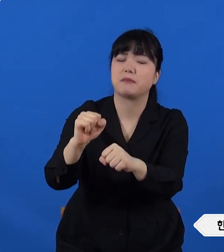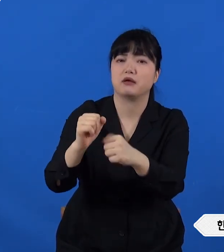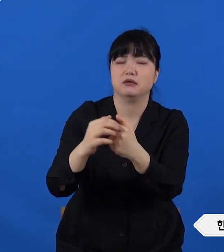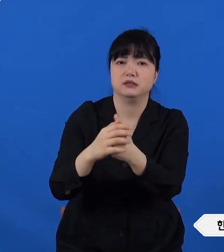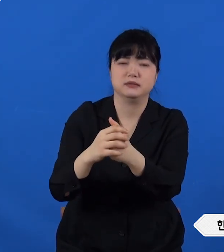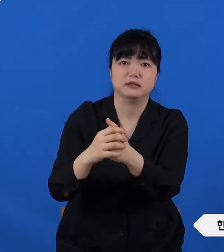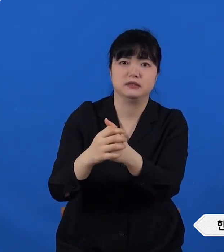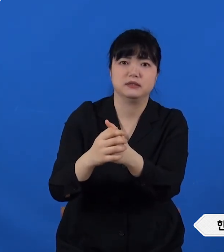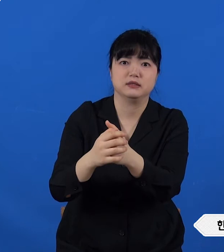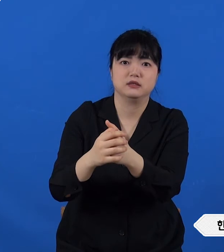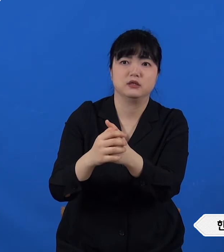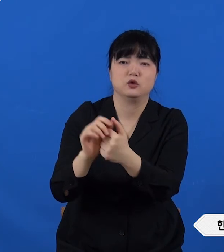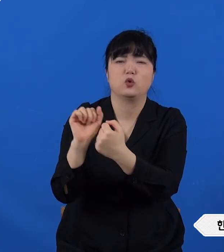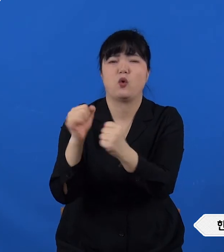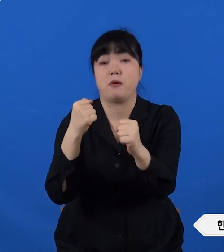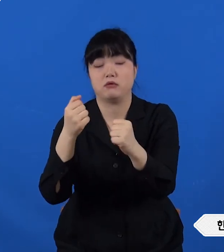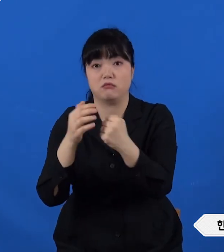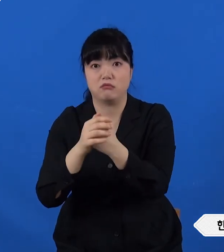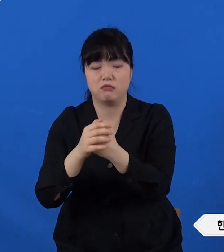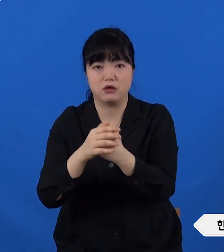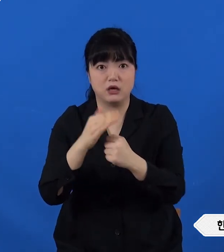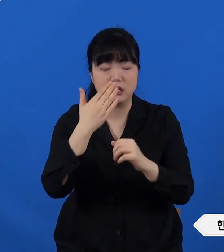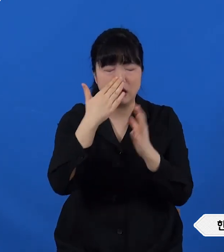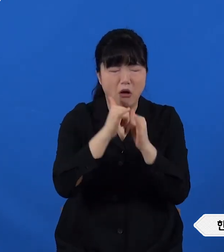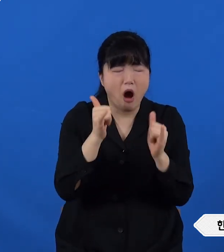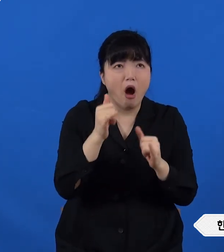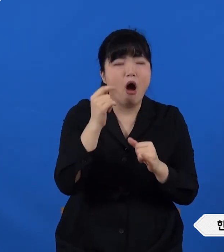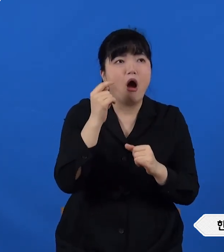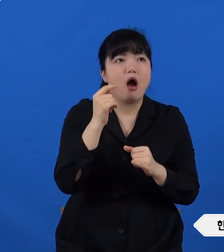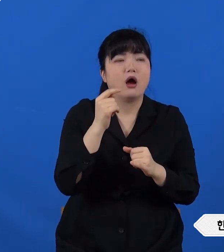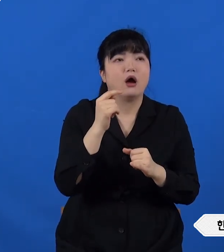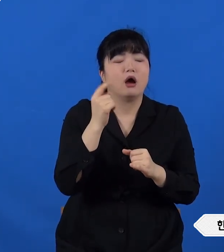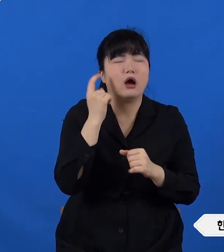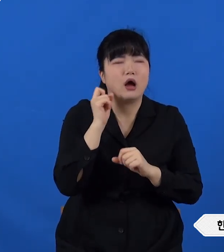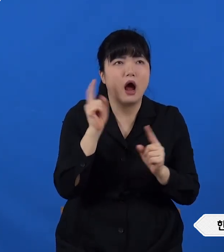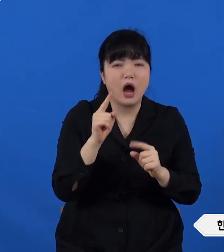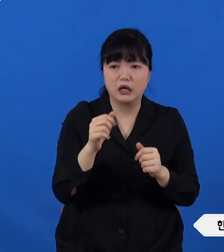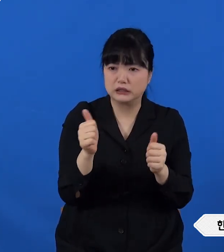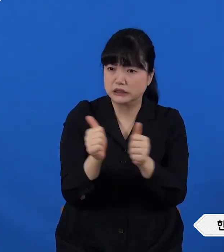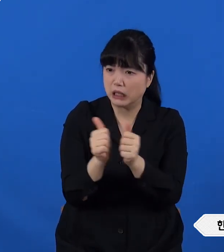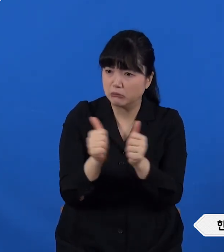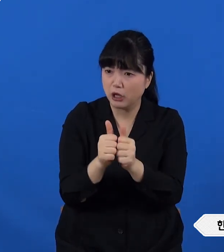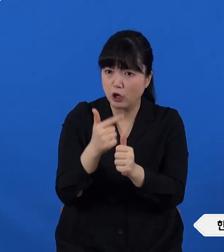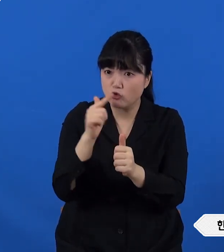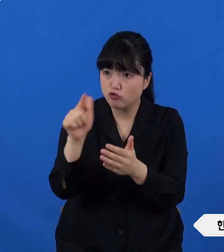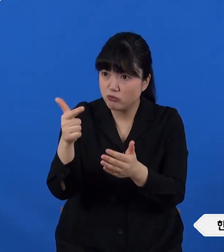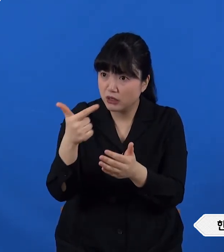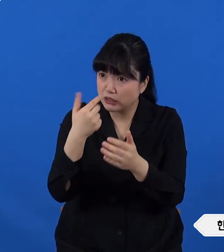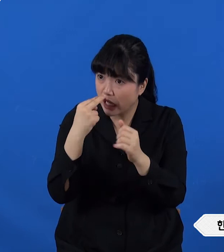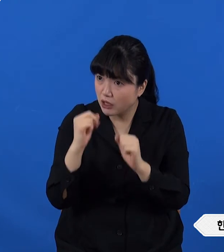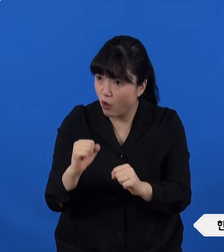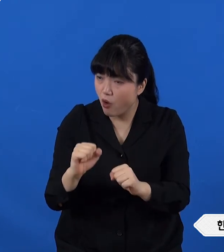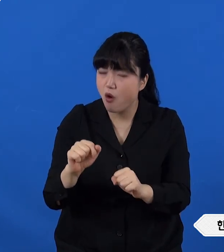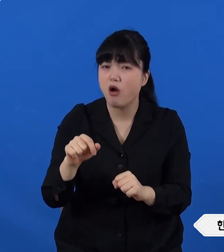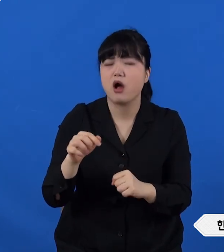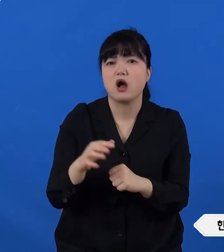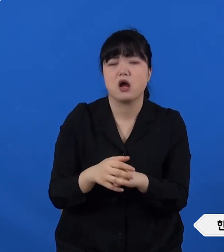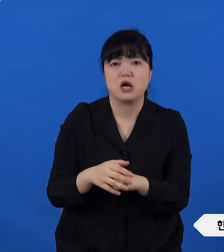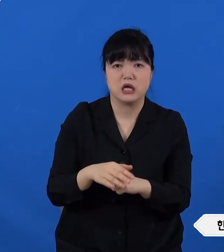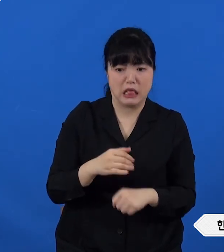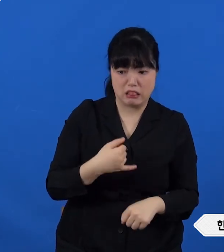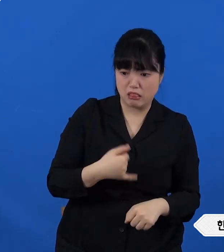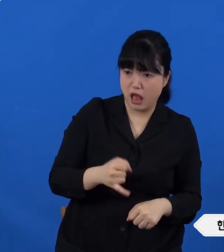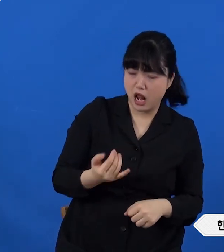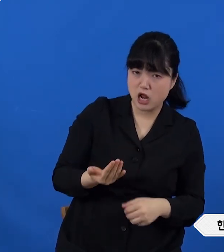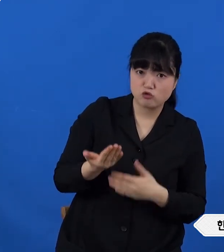그제야 이스라엘 백성들이 정신이 들었습니다. 남자 600명은 살아있다고 하더라도 그들에게 자기들 딸을